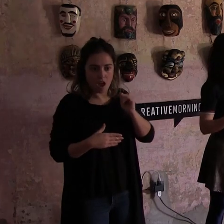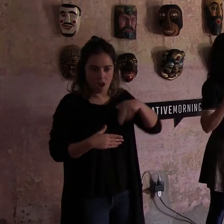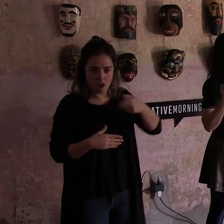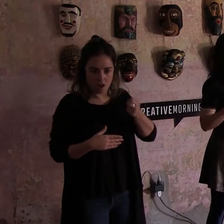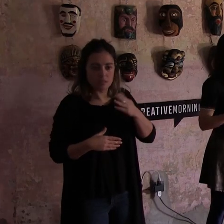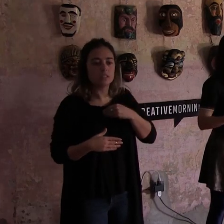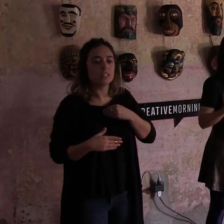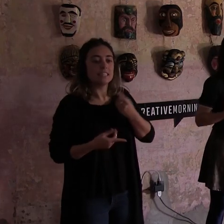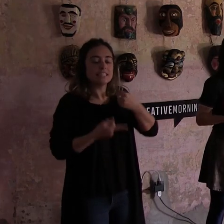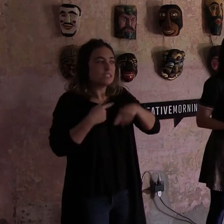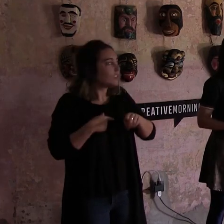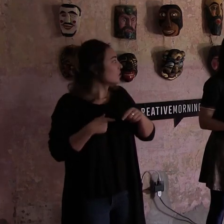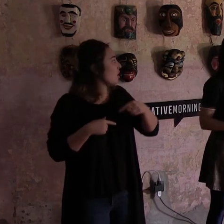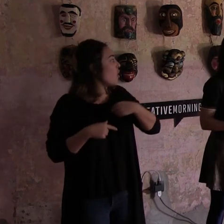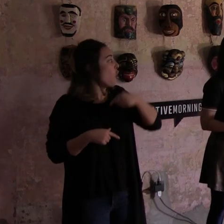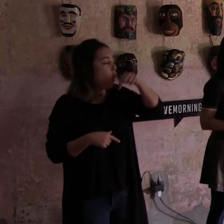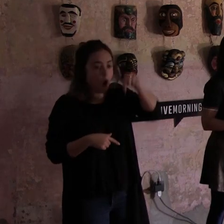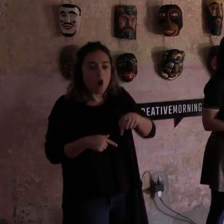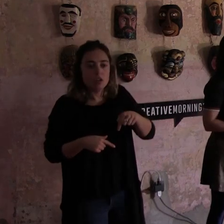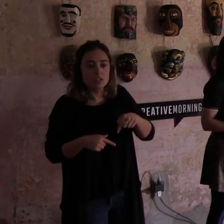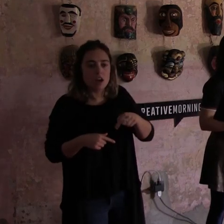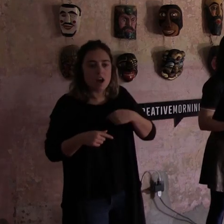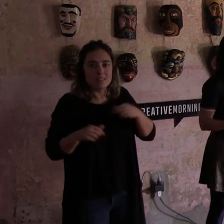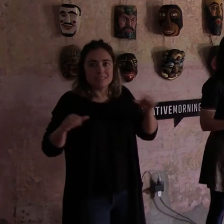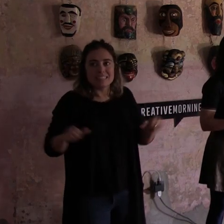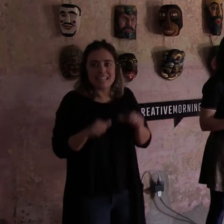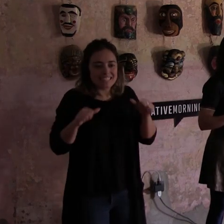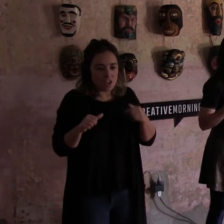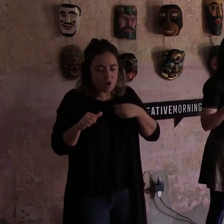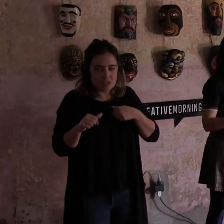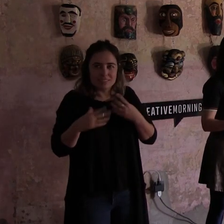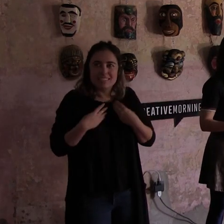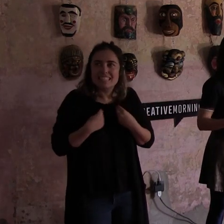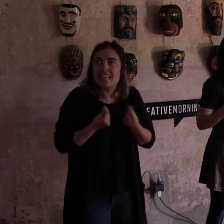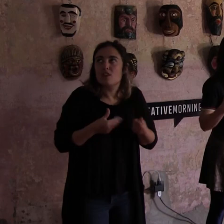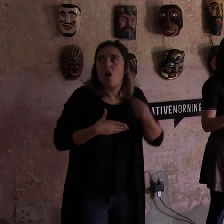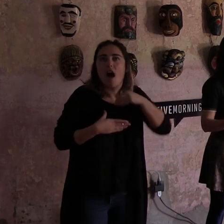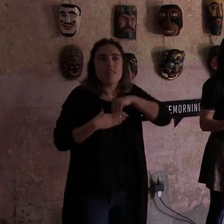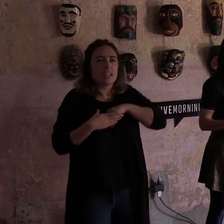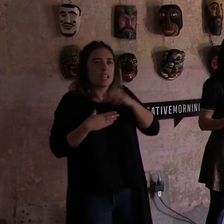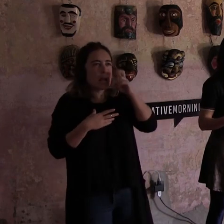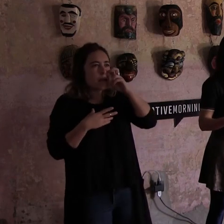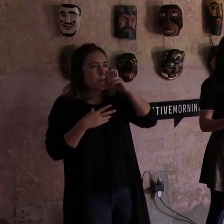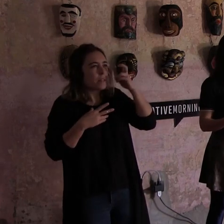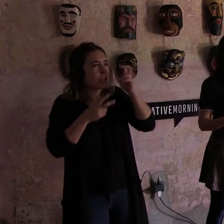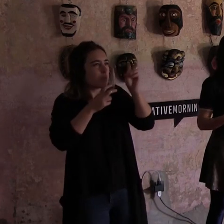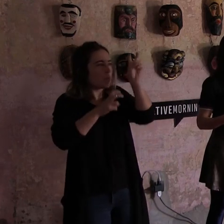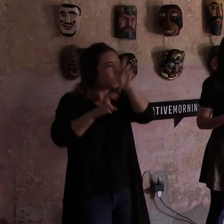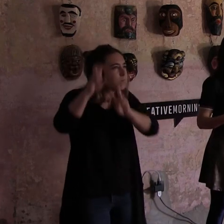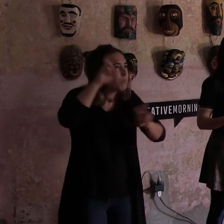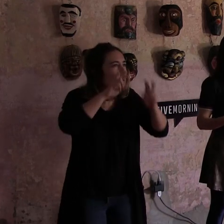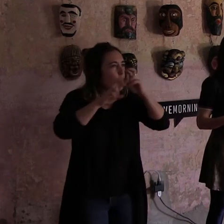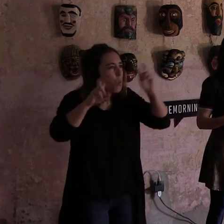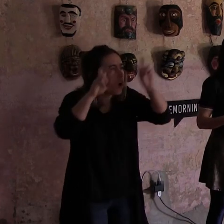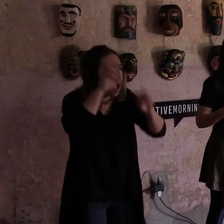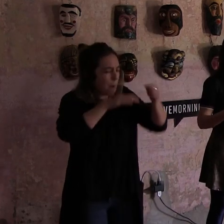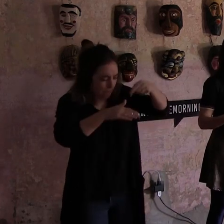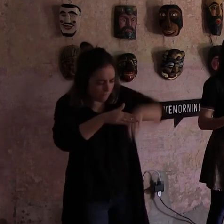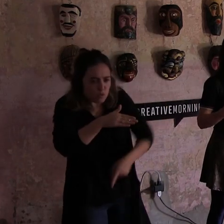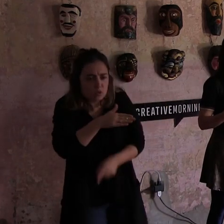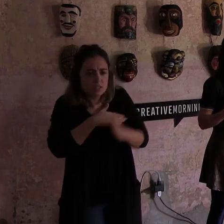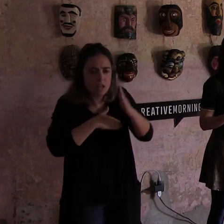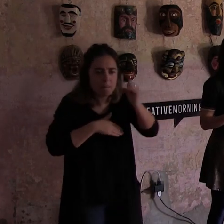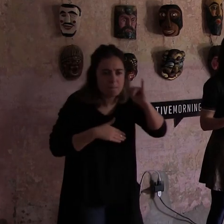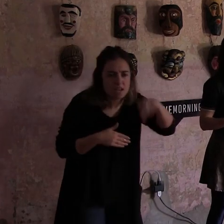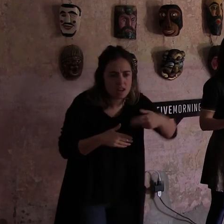fue lo que a mí me hizo lo que soy hoy, ¿sí? Ese investigar, ese meterse, profundizar